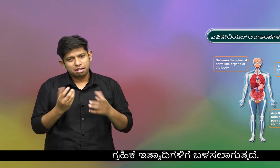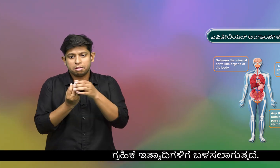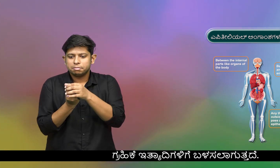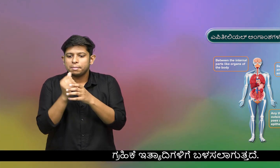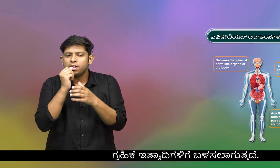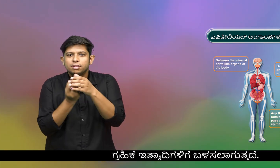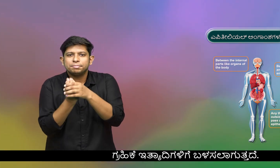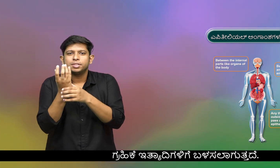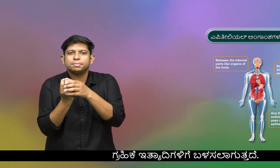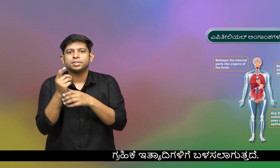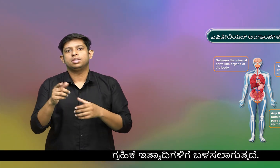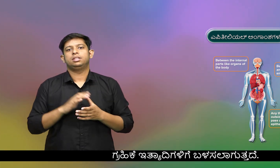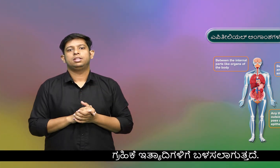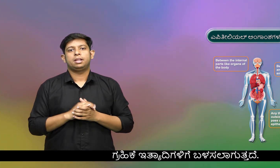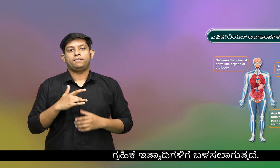ಗ್ರಹಿಕೆ ಇತ್ಯಾದಿಗಳಿಗೆ ಬಳಸಲಾಗುತ್ತದೆ.